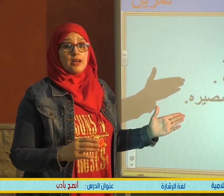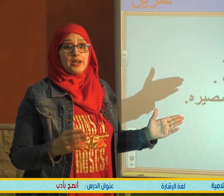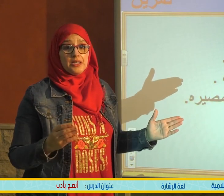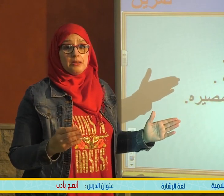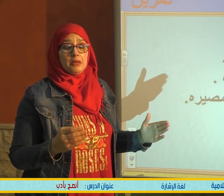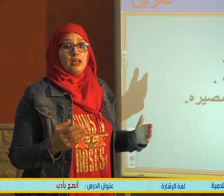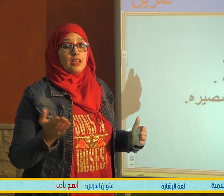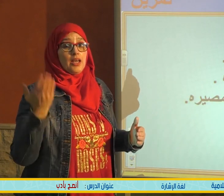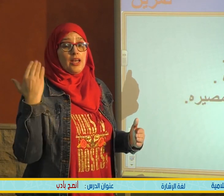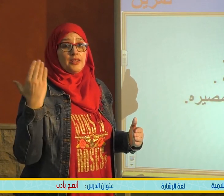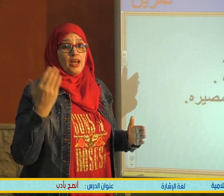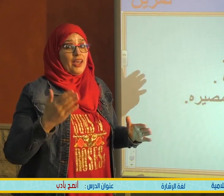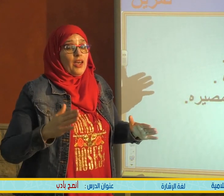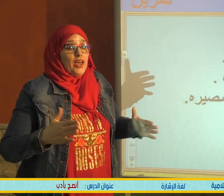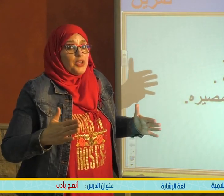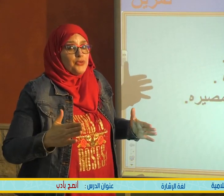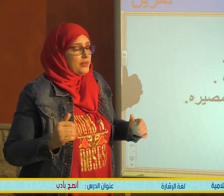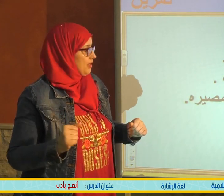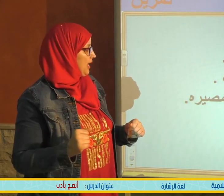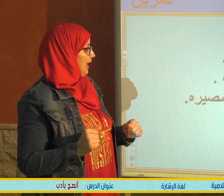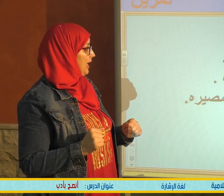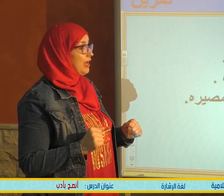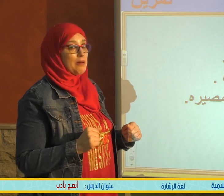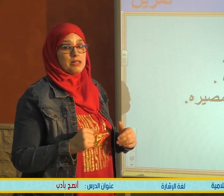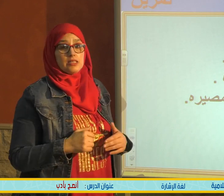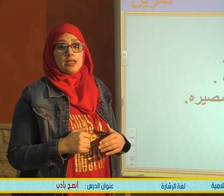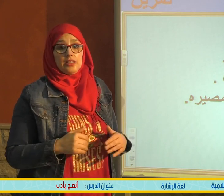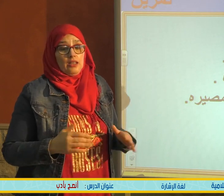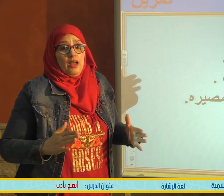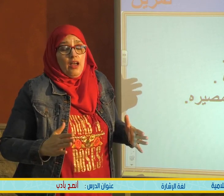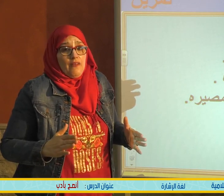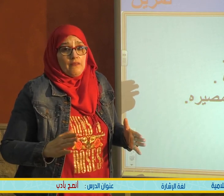إبراهيم كان خائفا على مصيره،